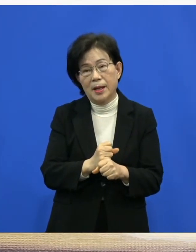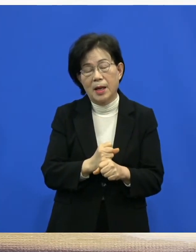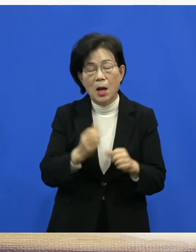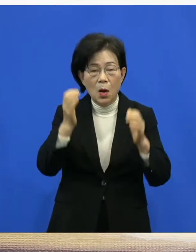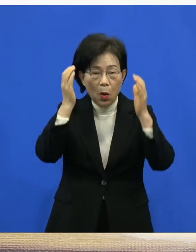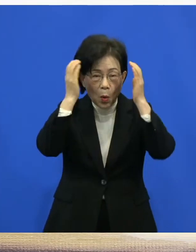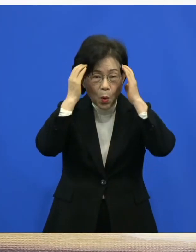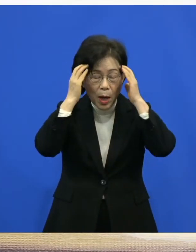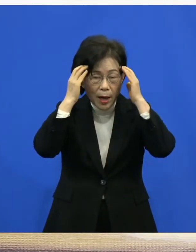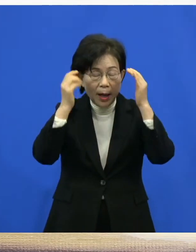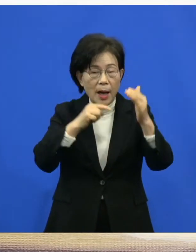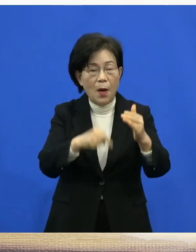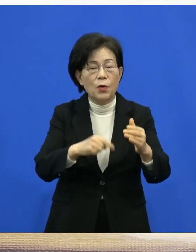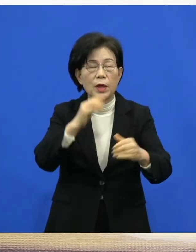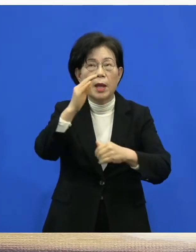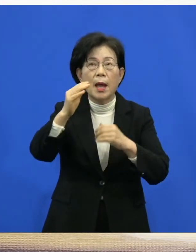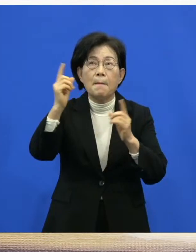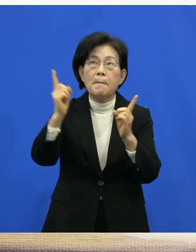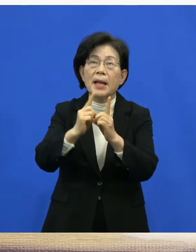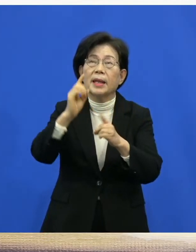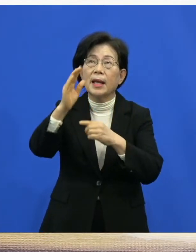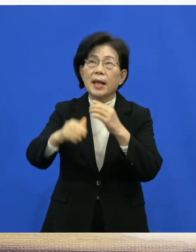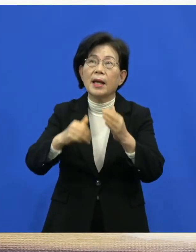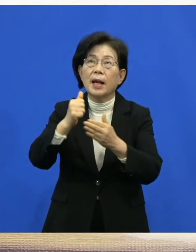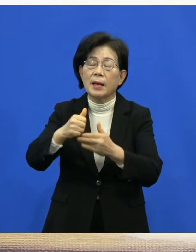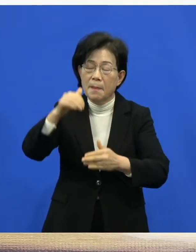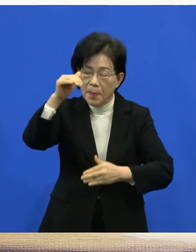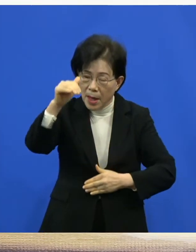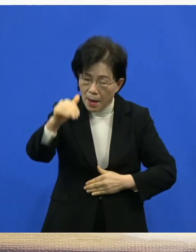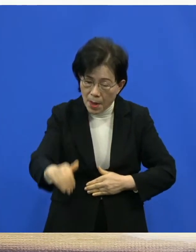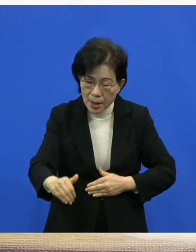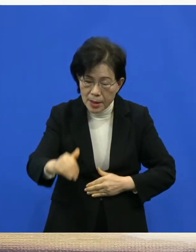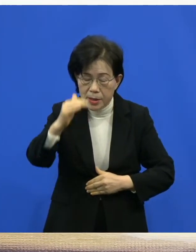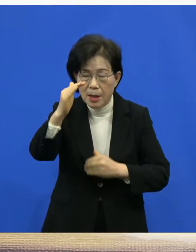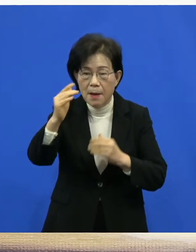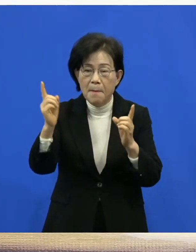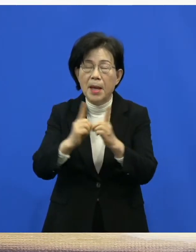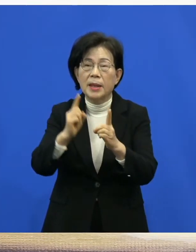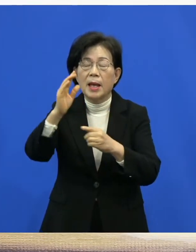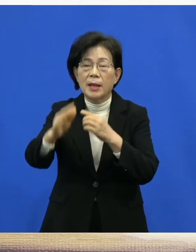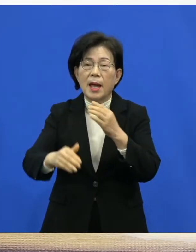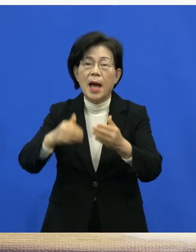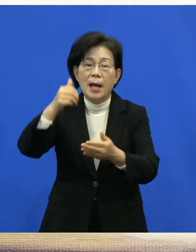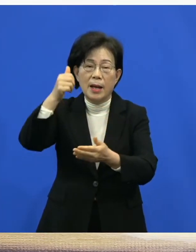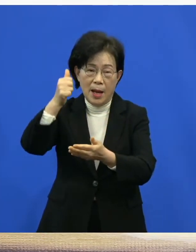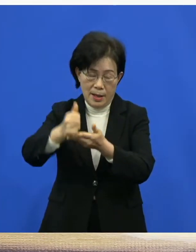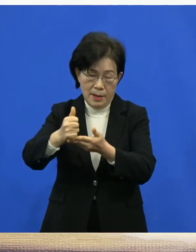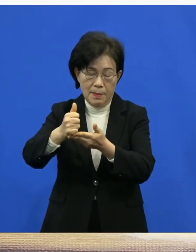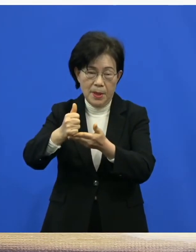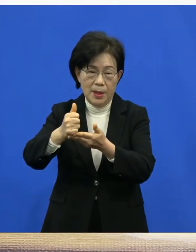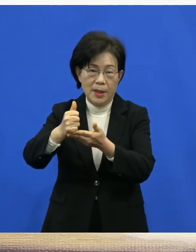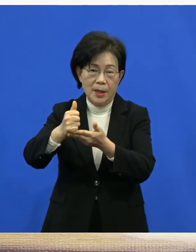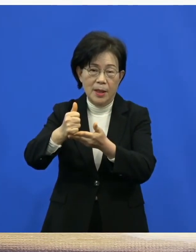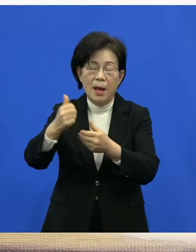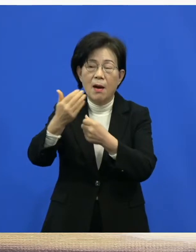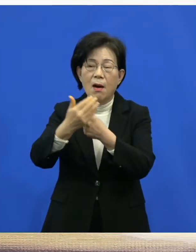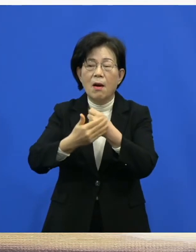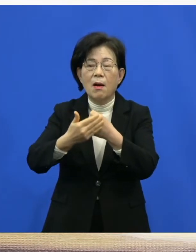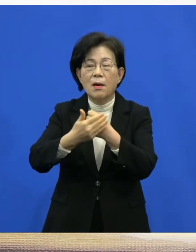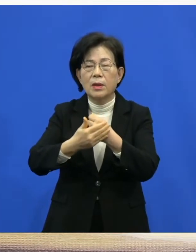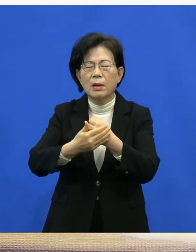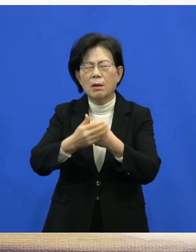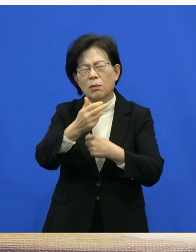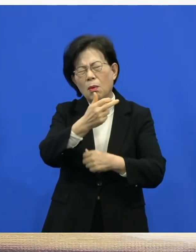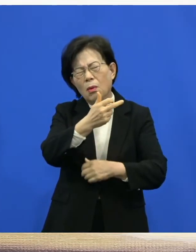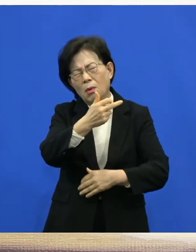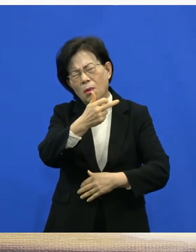고난 속에서 만난 하나님, 내리막길에서 만난 하나님. 은혜도 은혜지만 고난 속에서 내리막길에서 만난 하나님의 은혜는 다른